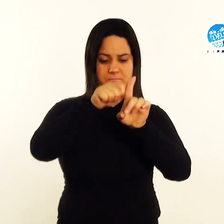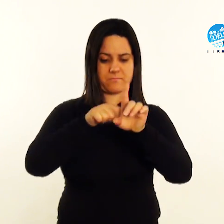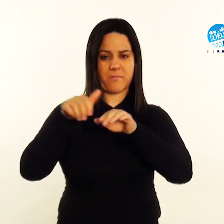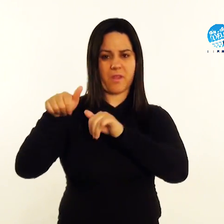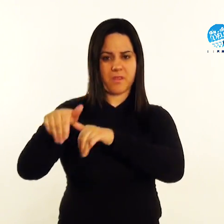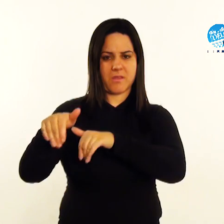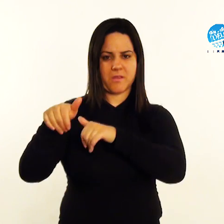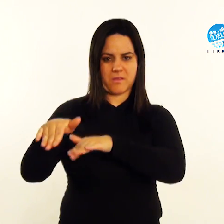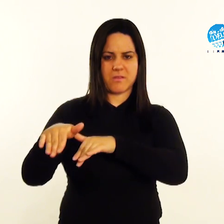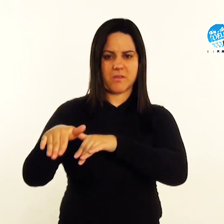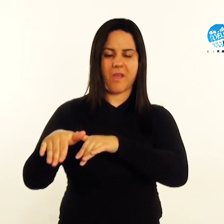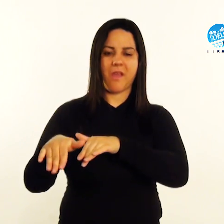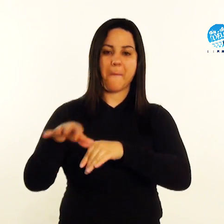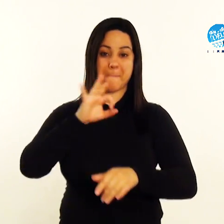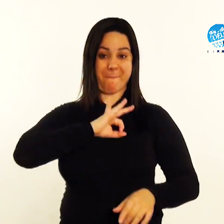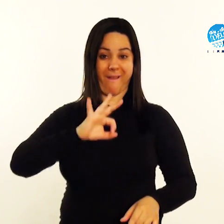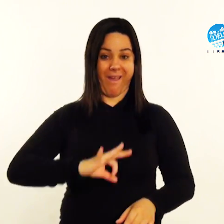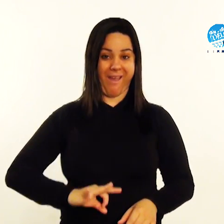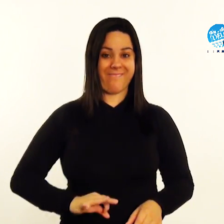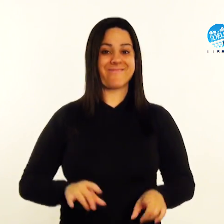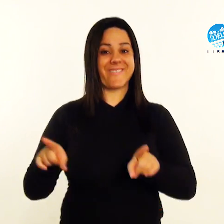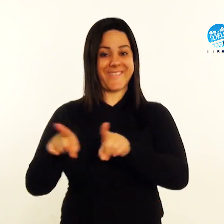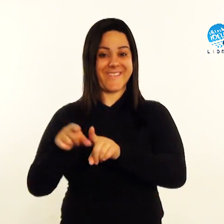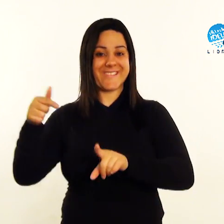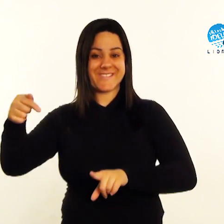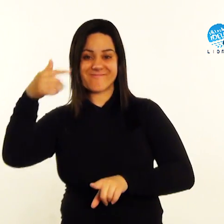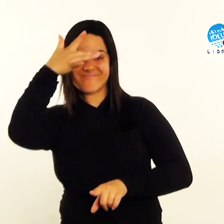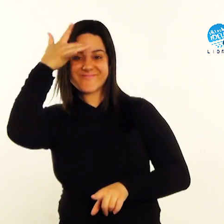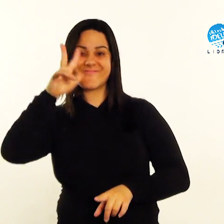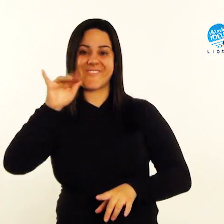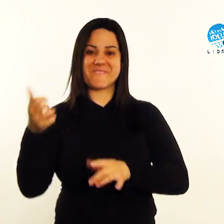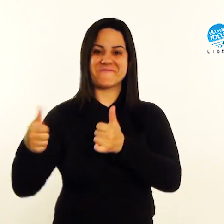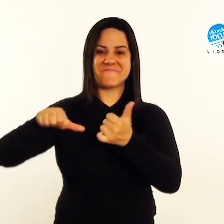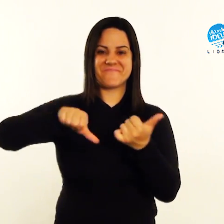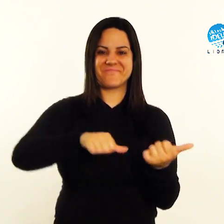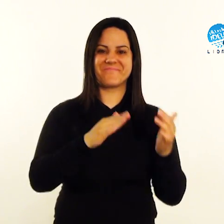setembro, ele com os mais 7 serão batizados naquela igreja batista.